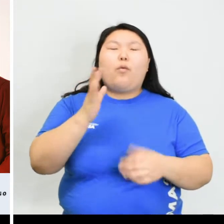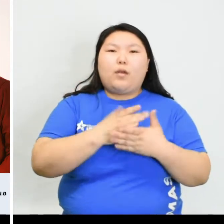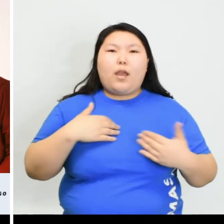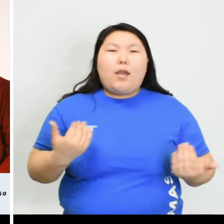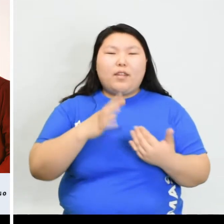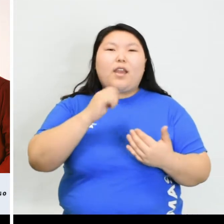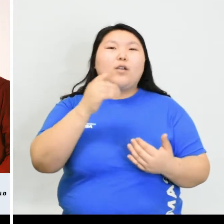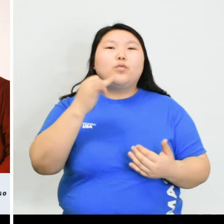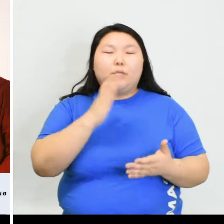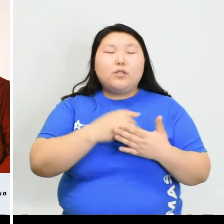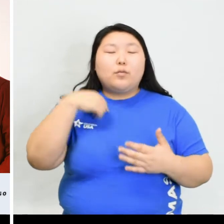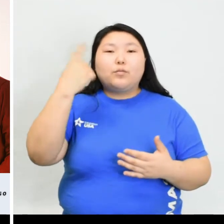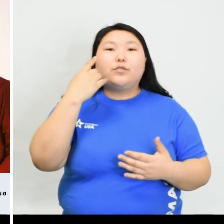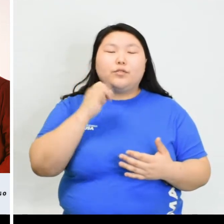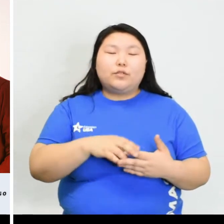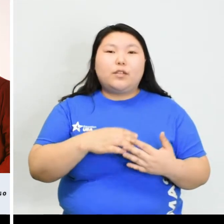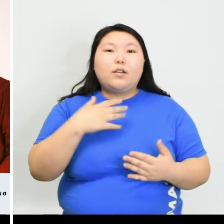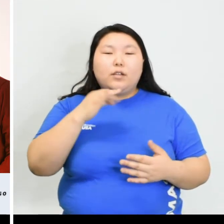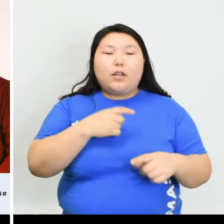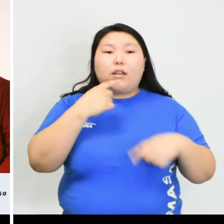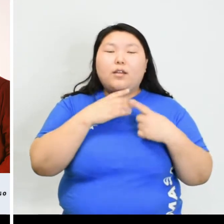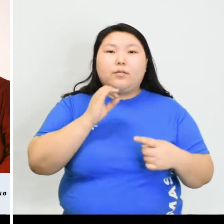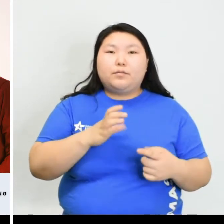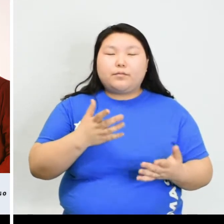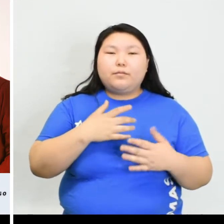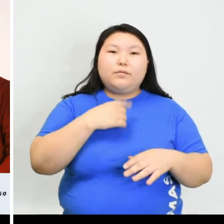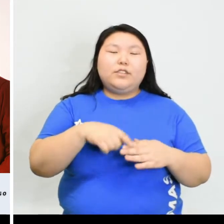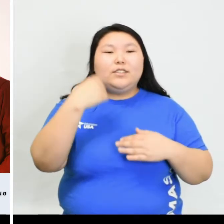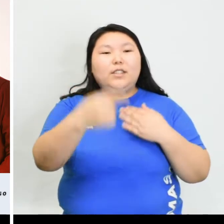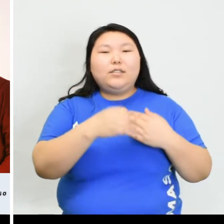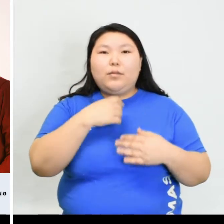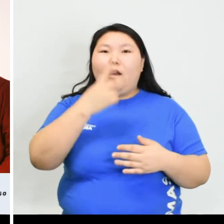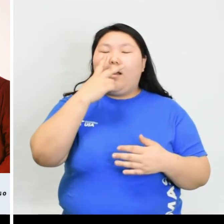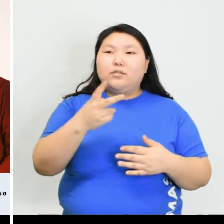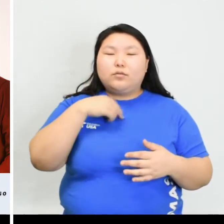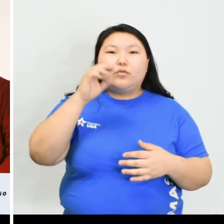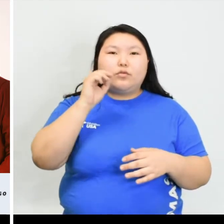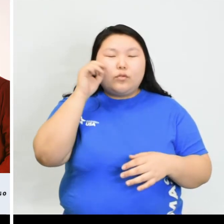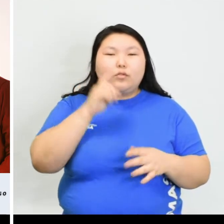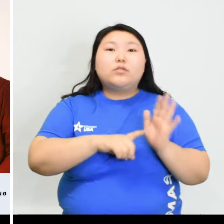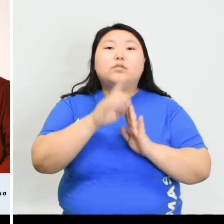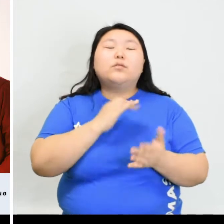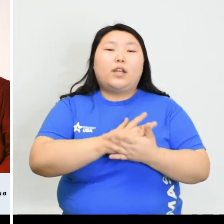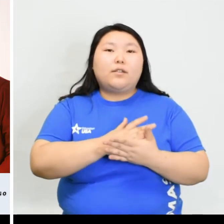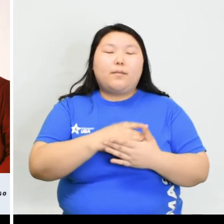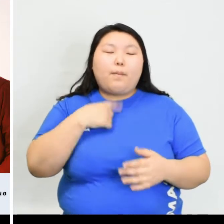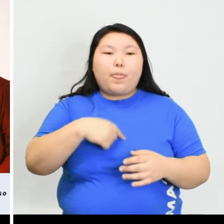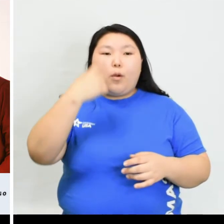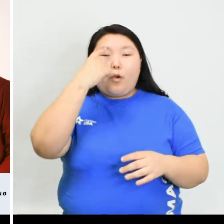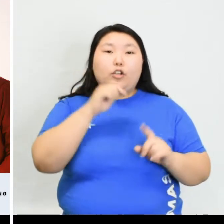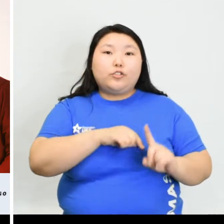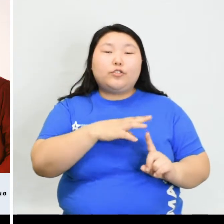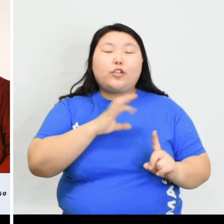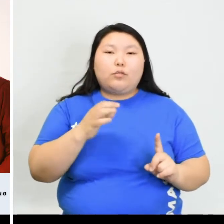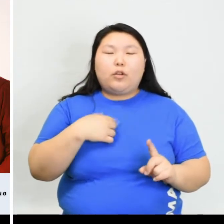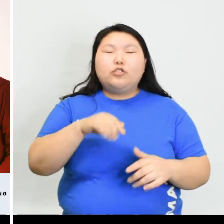Амьдрал яагаад ч байна л гэж бодсон. Ийм болохдоо ч ярих хэрэг чинь бас л нэрээ цаацх юм аа л харж сурч байгаа чинь. Манай дээр одоо энэ Монголд л